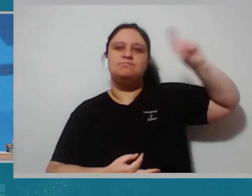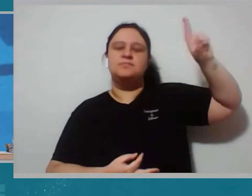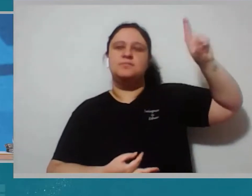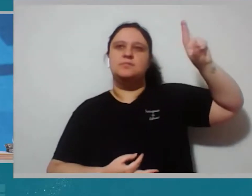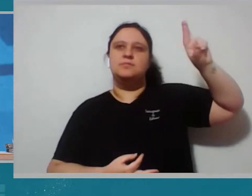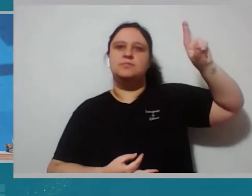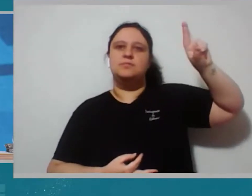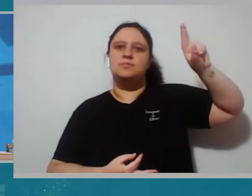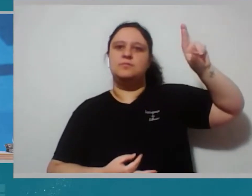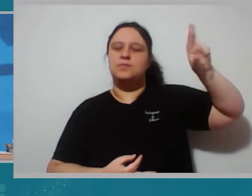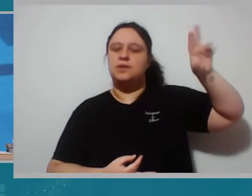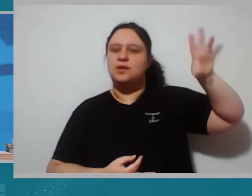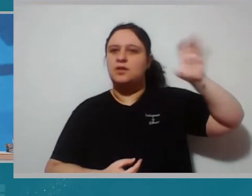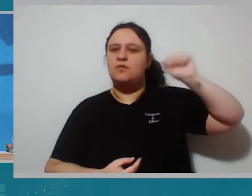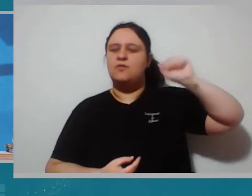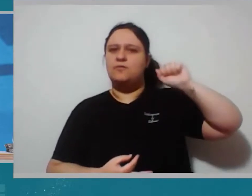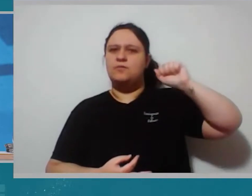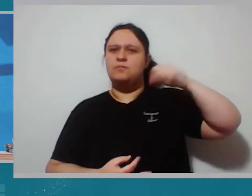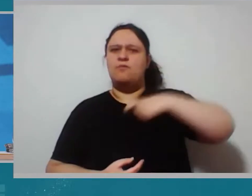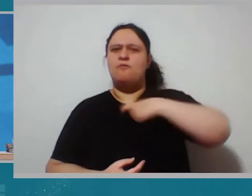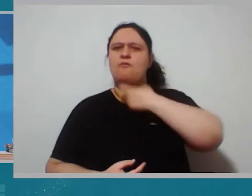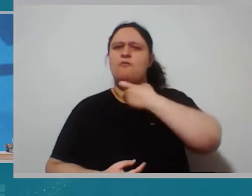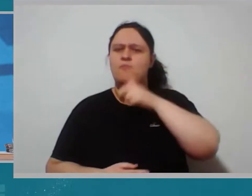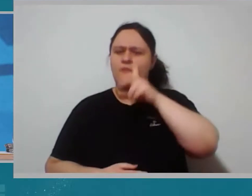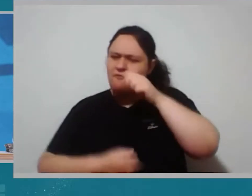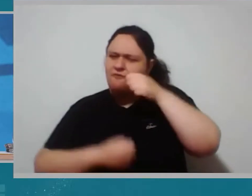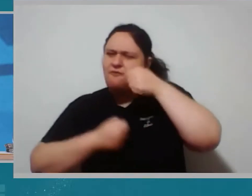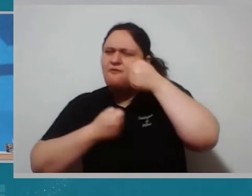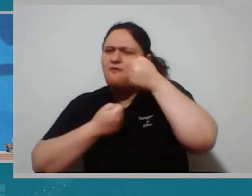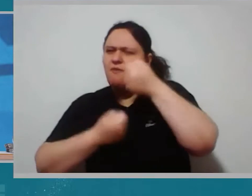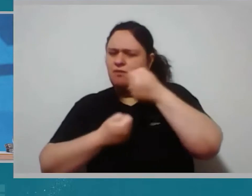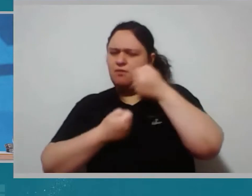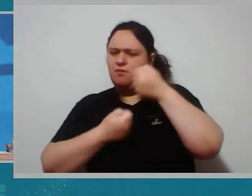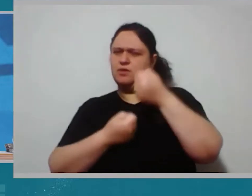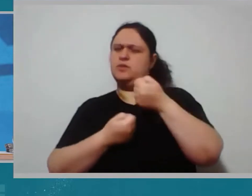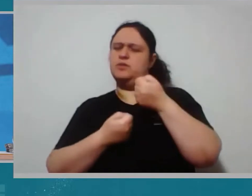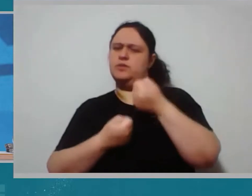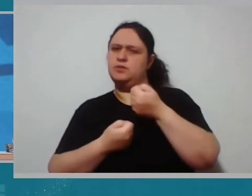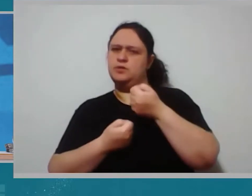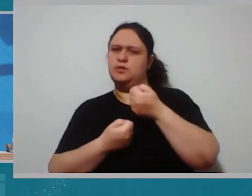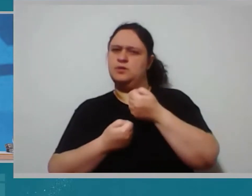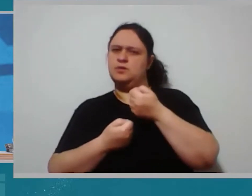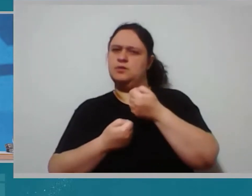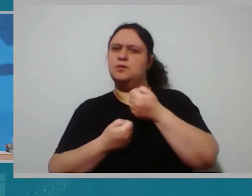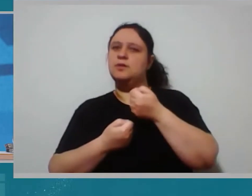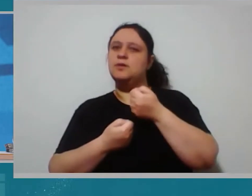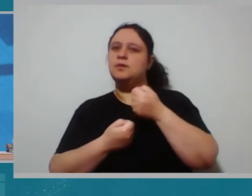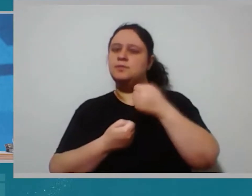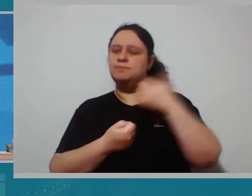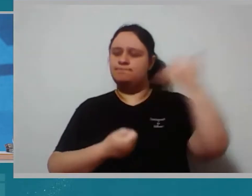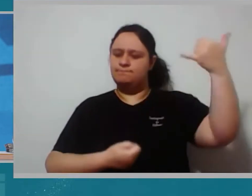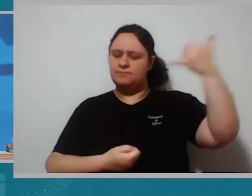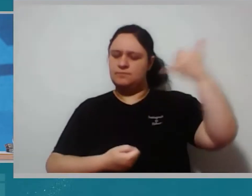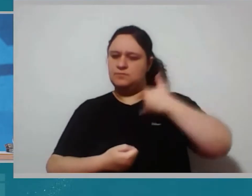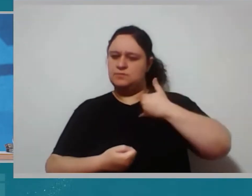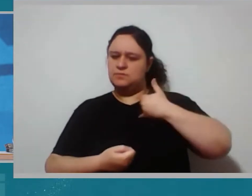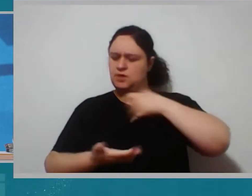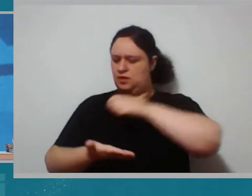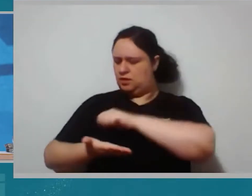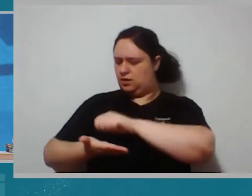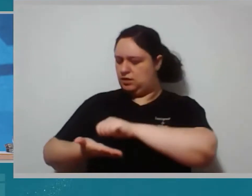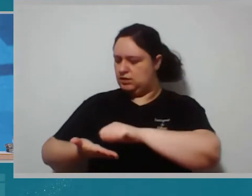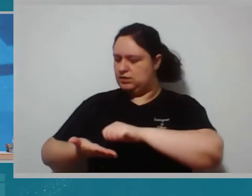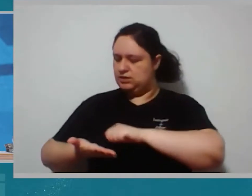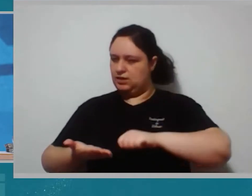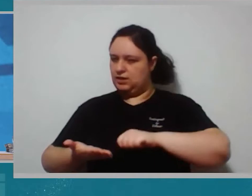grande voz como de trombeta. Escreve, dizendo: o que vês,